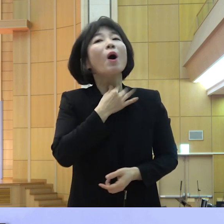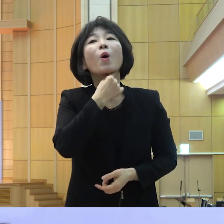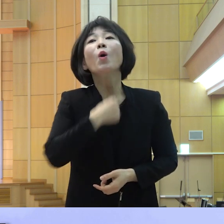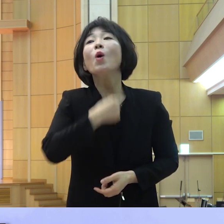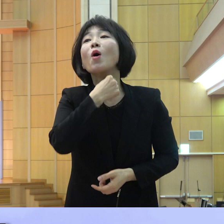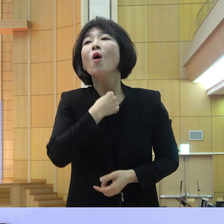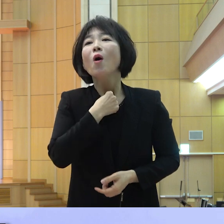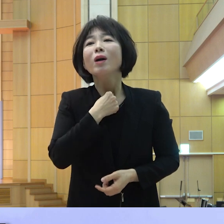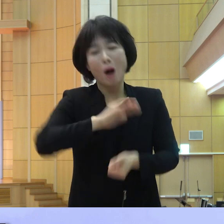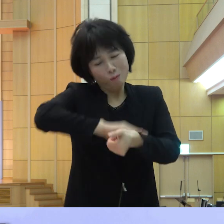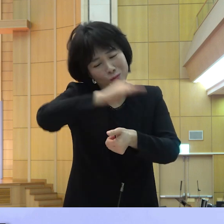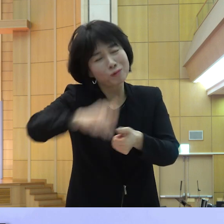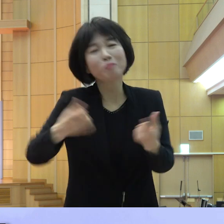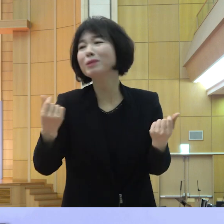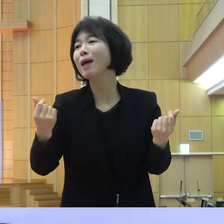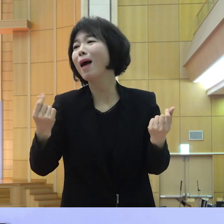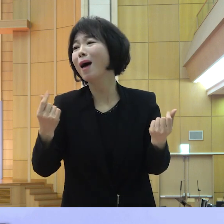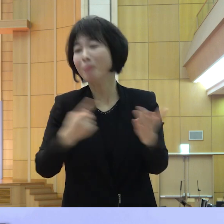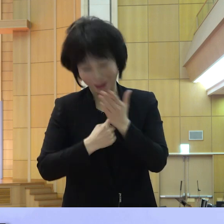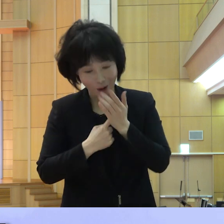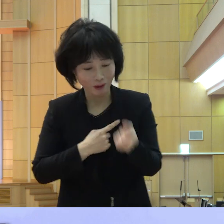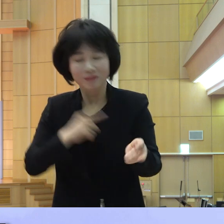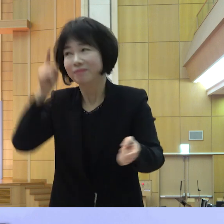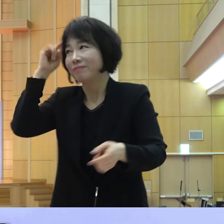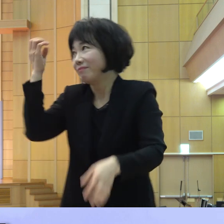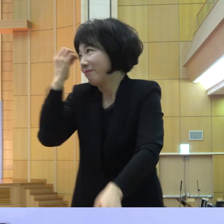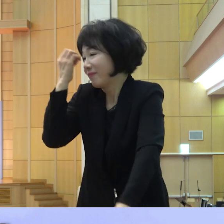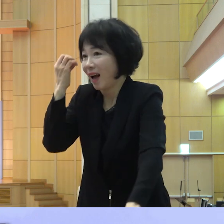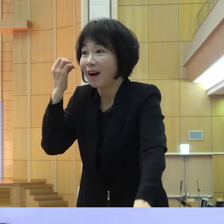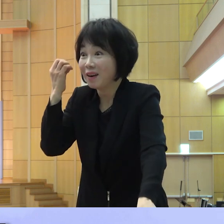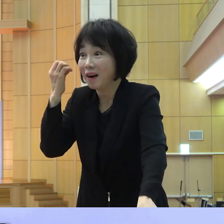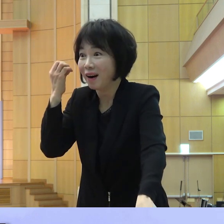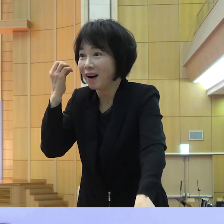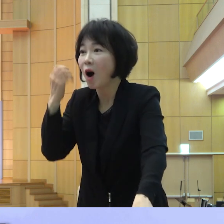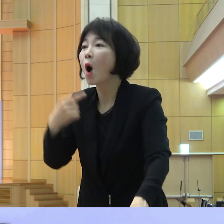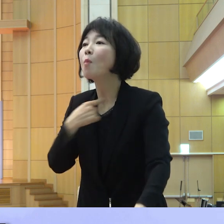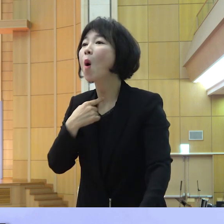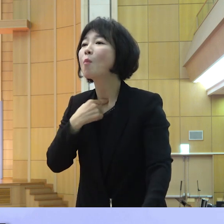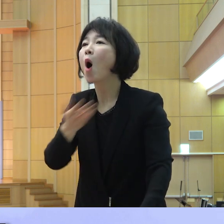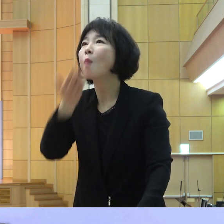목구멍이 포도청이라고 그런 말이 있고,